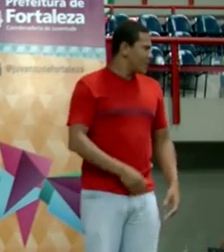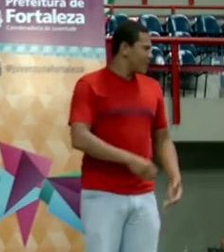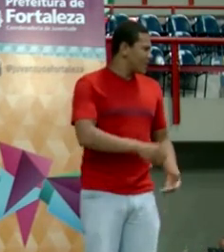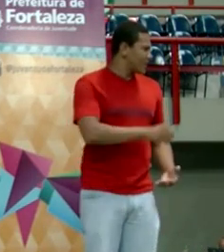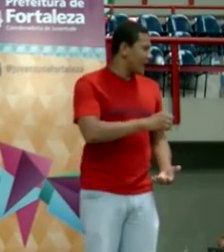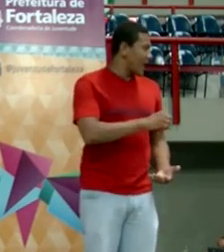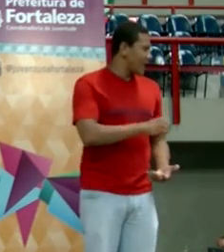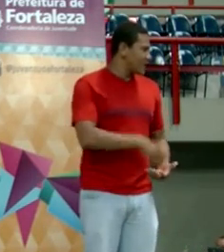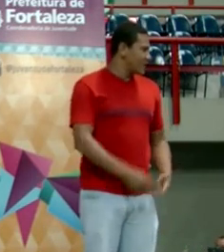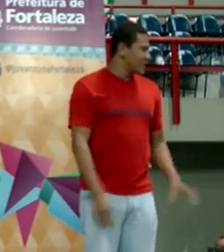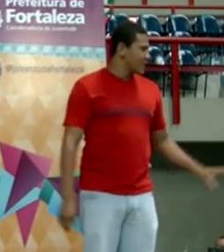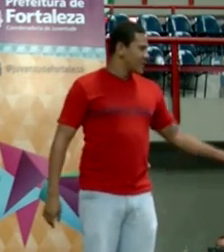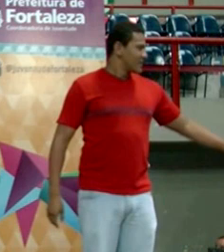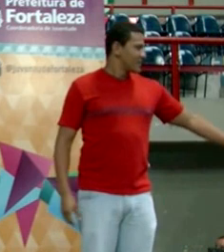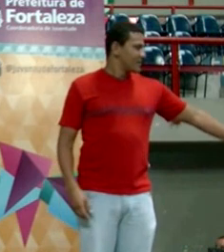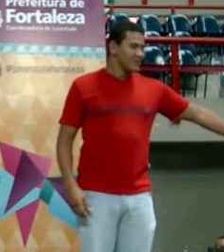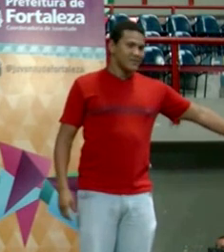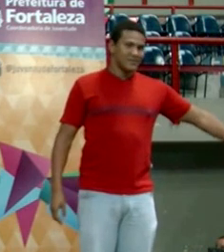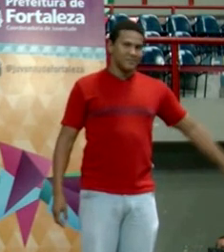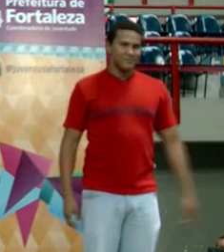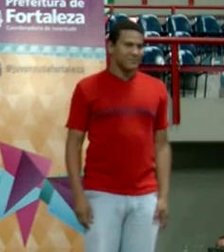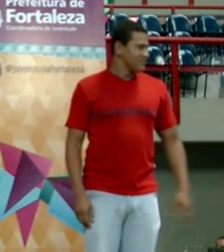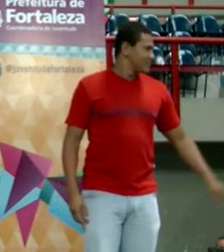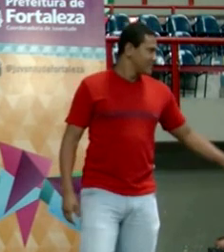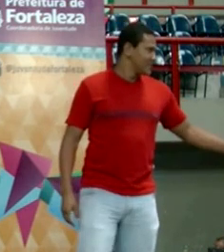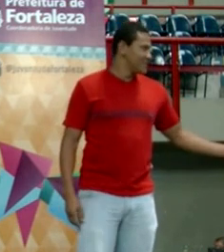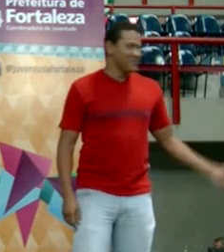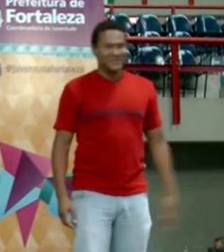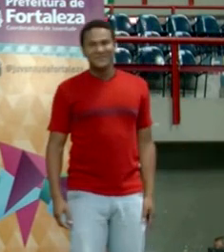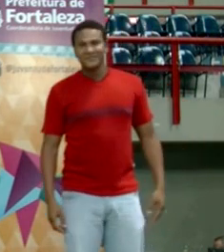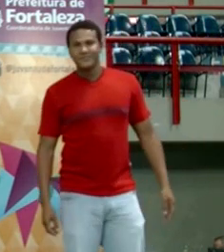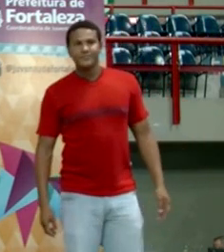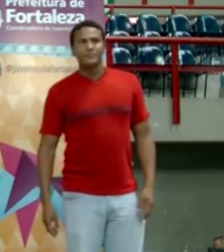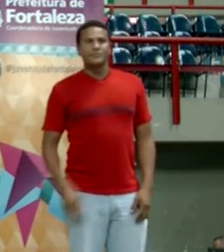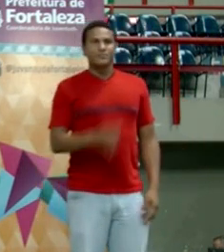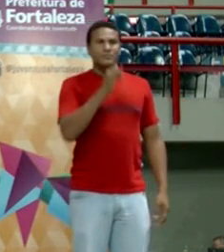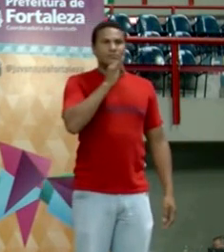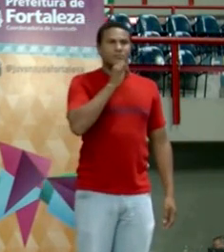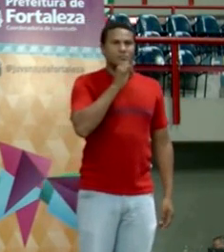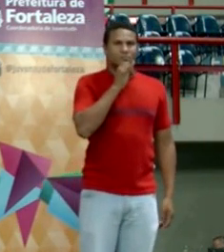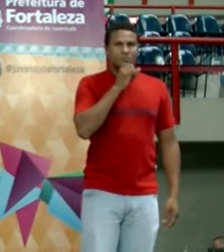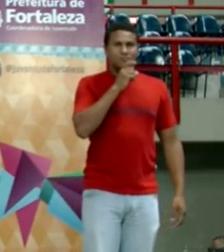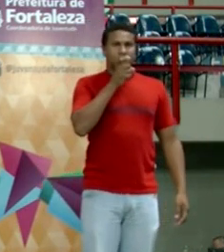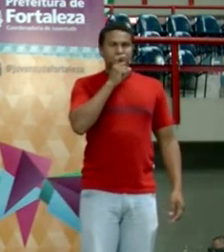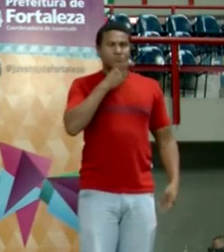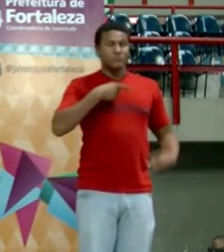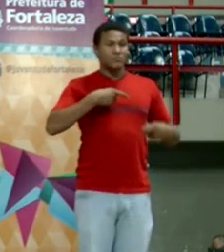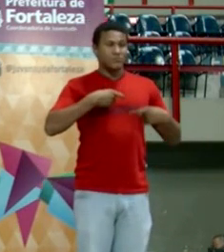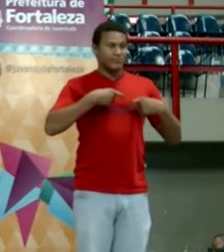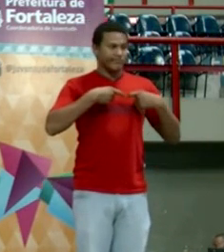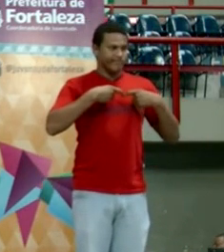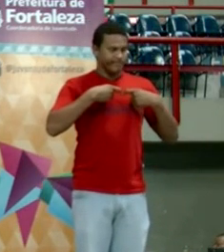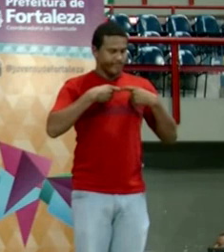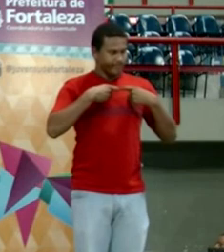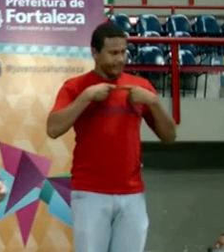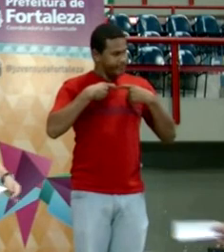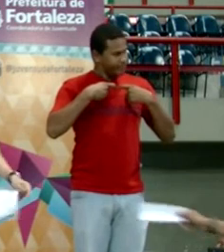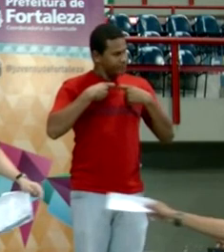Pegando fogo ou pegando frio? 61. Pegando fogo. Pega meio-dia deitado na